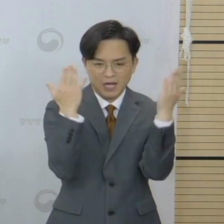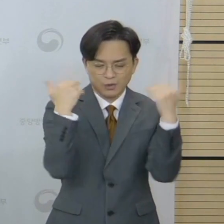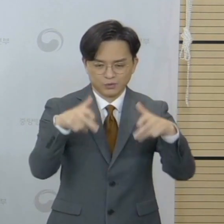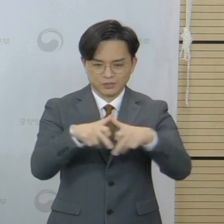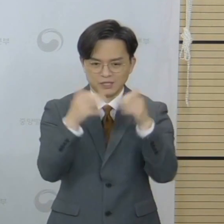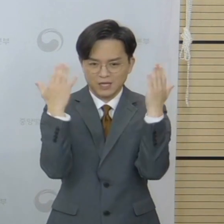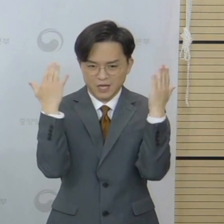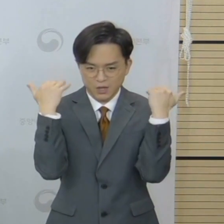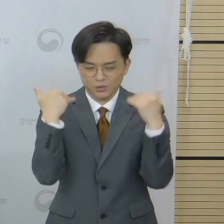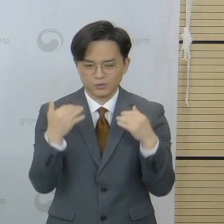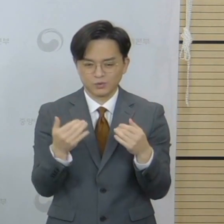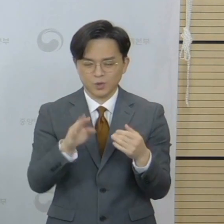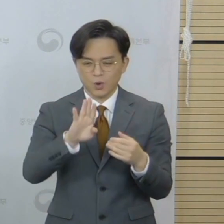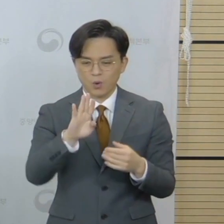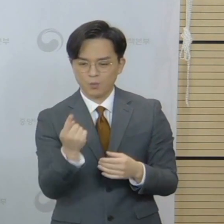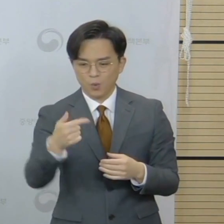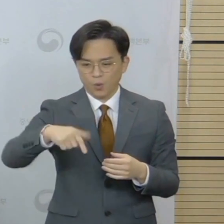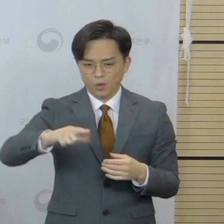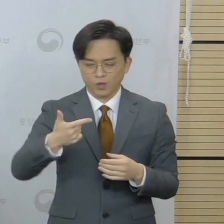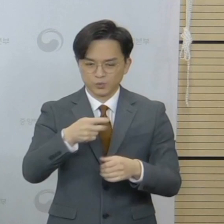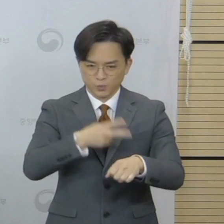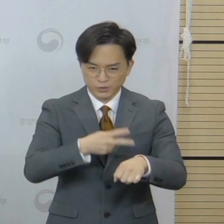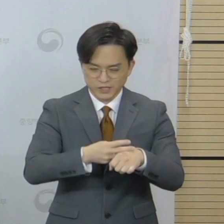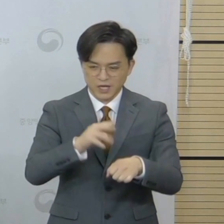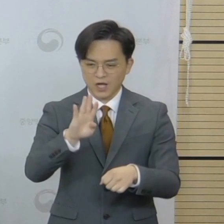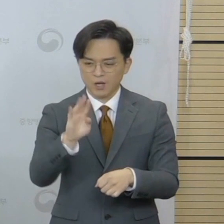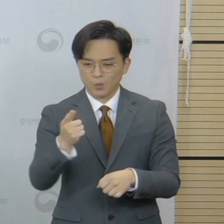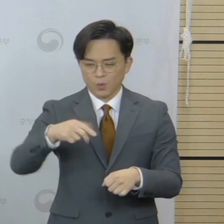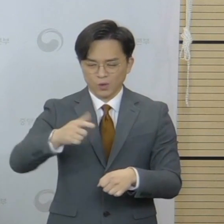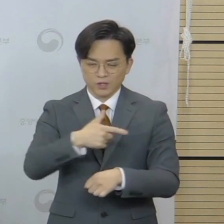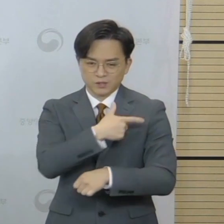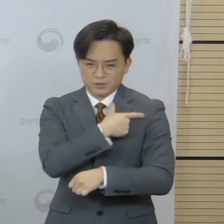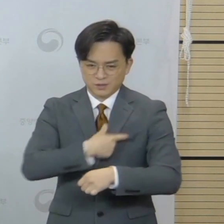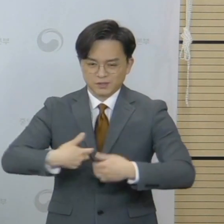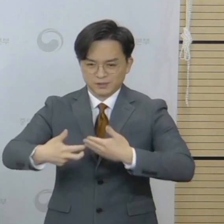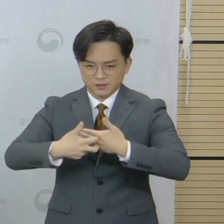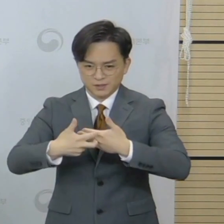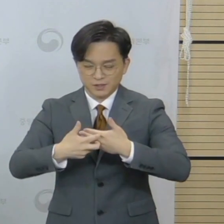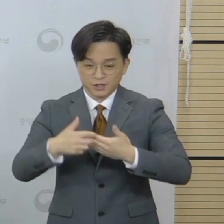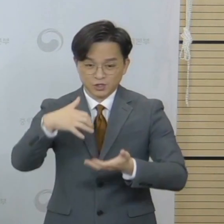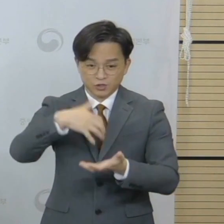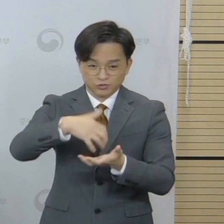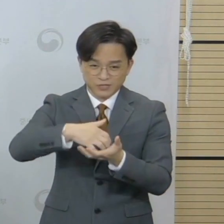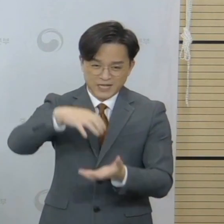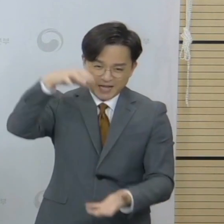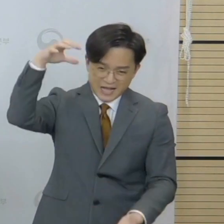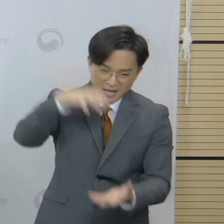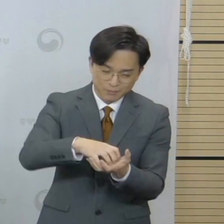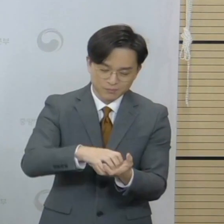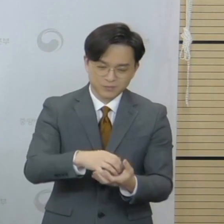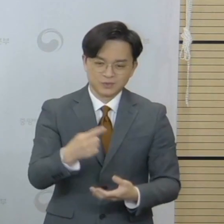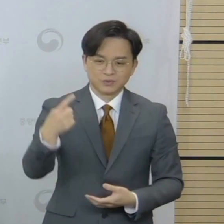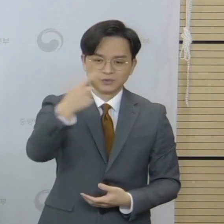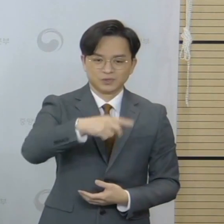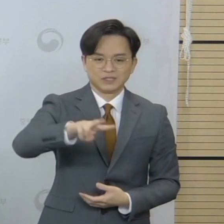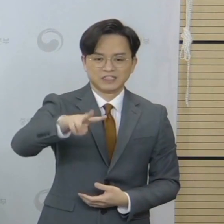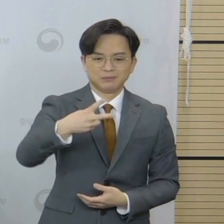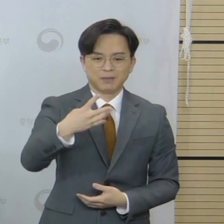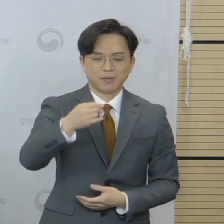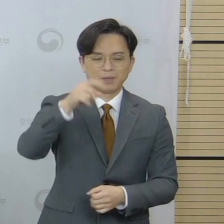교사 그리고 복원을 요인 그리고 사회 필수 인력 등 1200만 명을 목표로 예방 접종을 실시하는